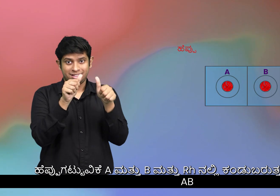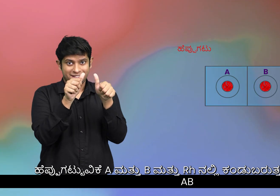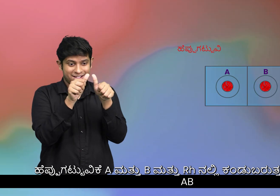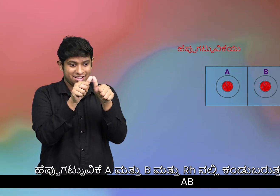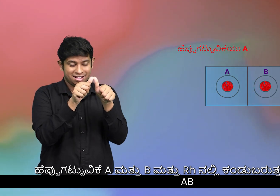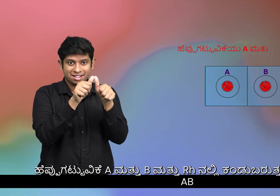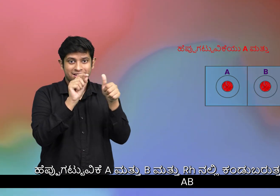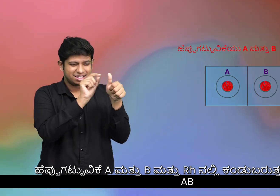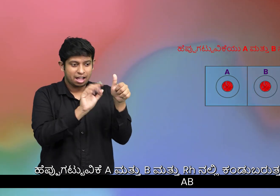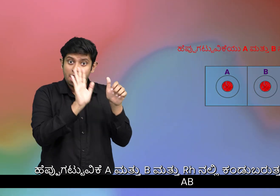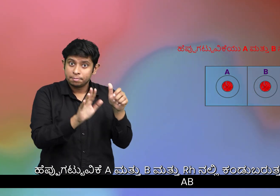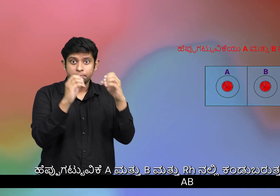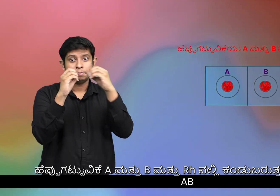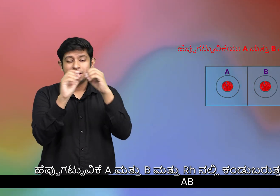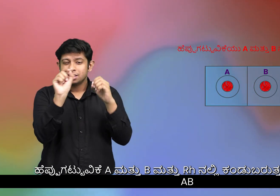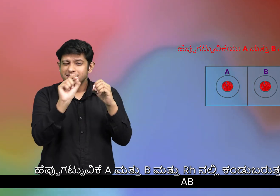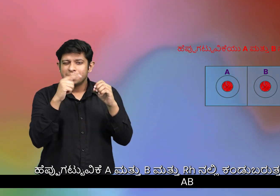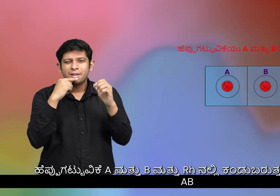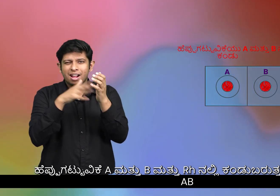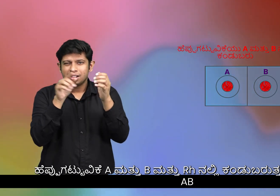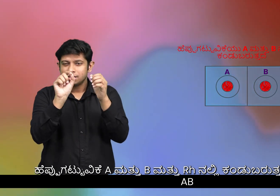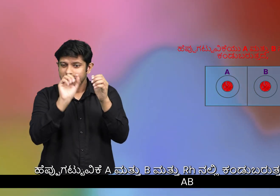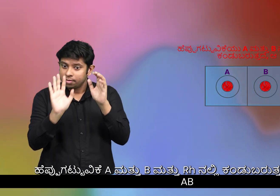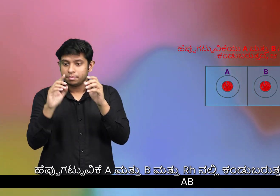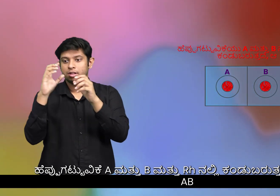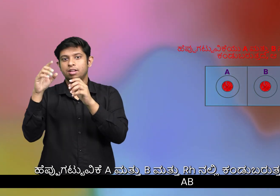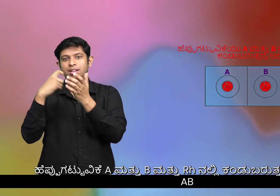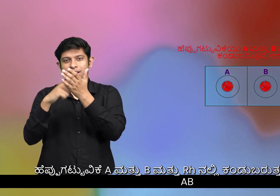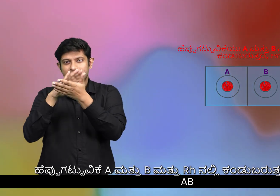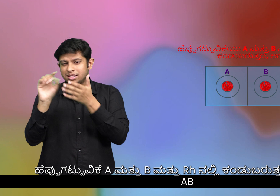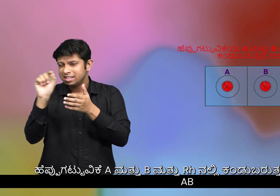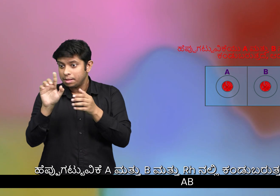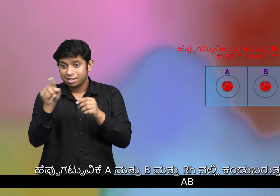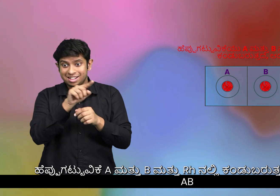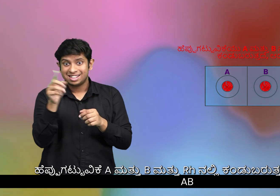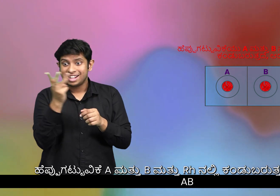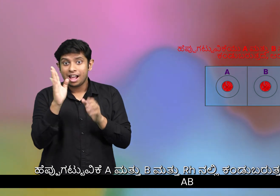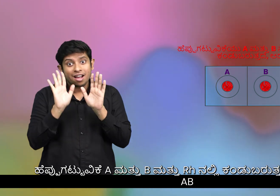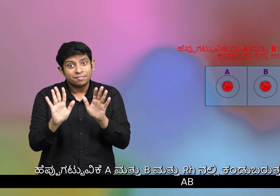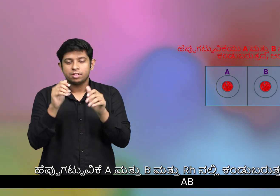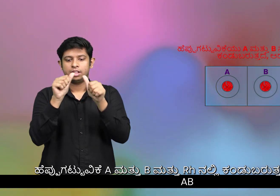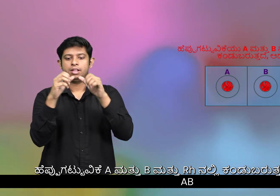ಹೆಪ್ಪುಗಟ್ಟುವಿಕೆ A ಮತ್ತು B ಮತ್ತು RHನಲ್ಲಿ ಕಂಡುಬರುತ್ತದೆ, ಆದ್ದರಿಂದ AB.